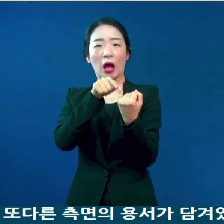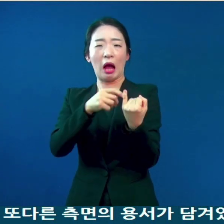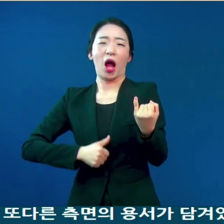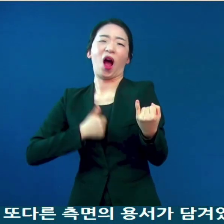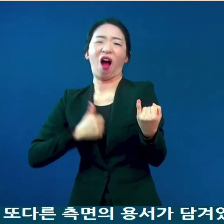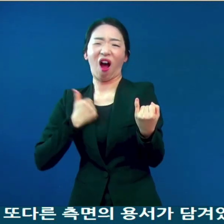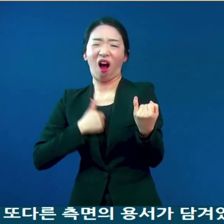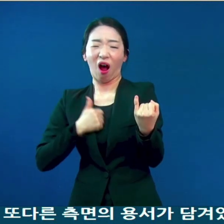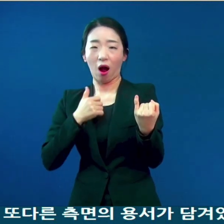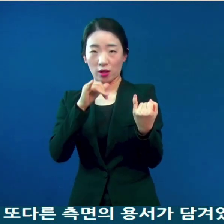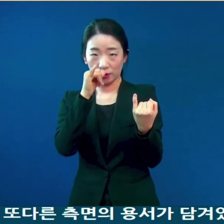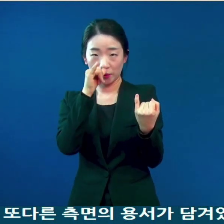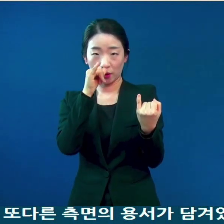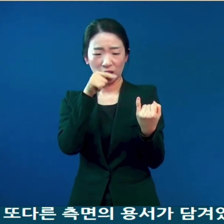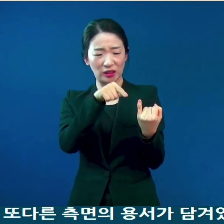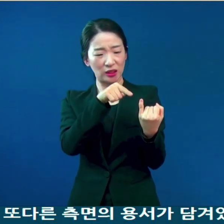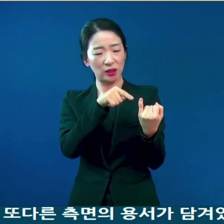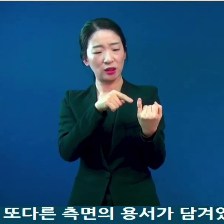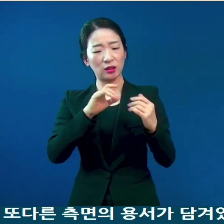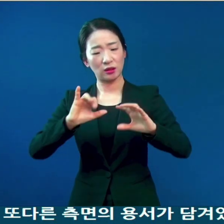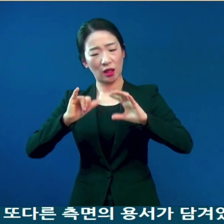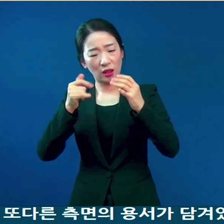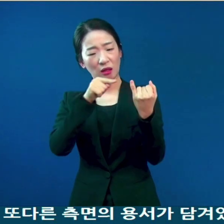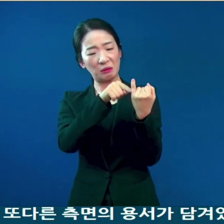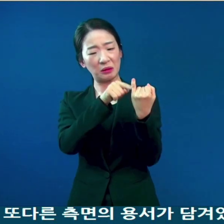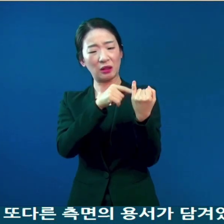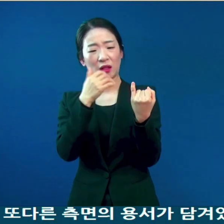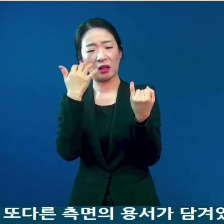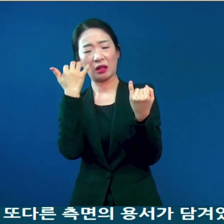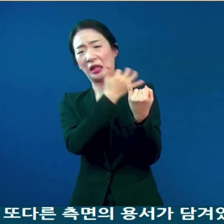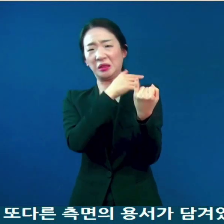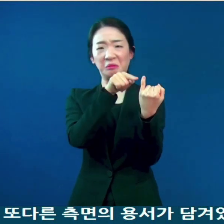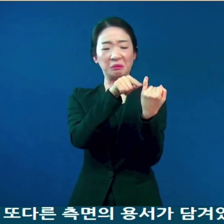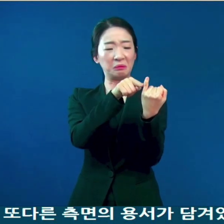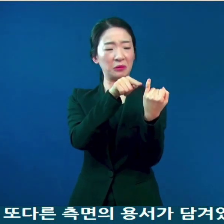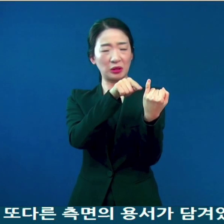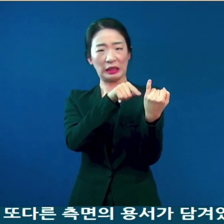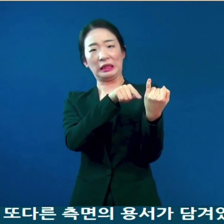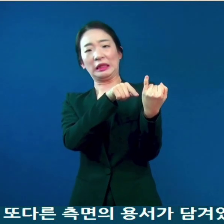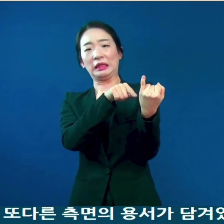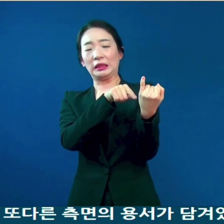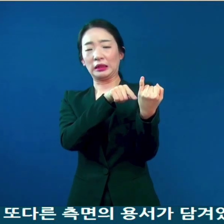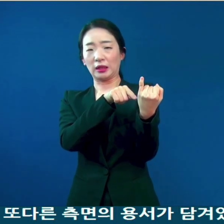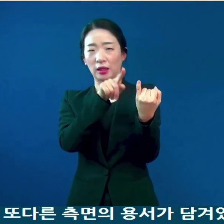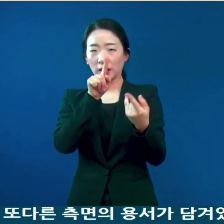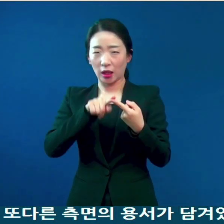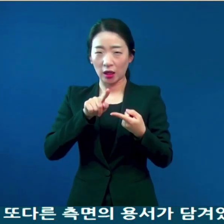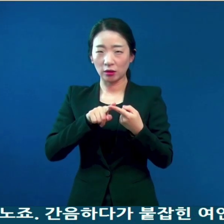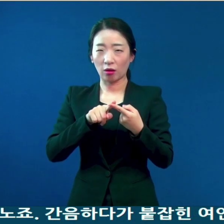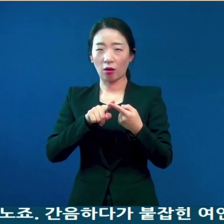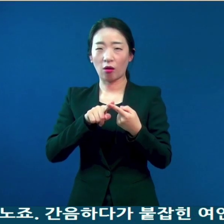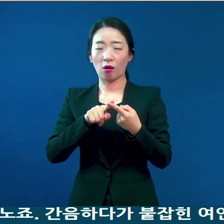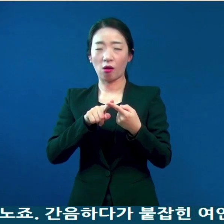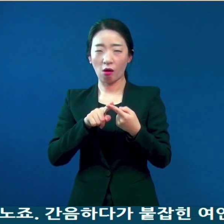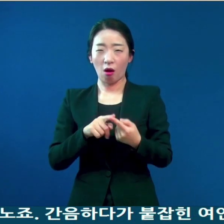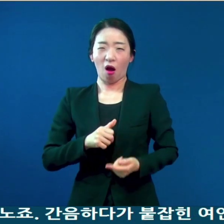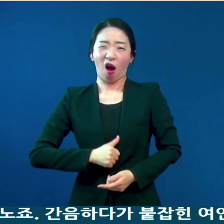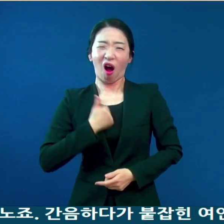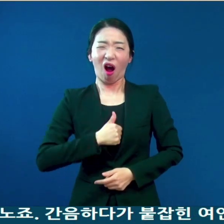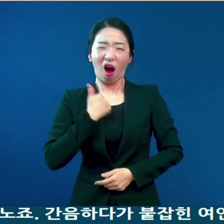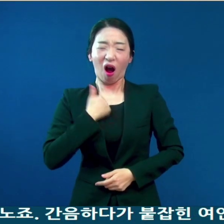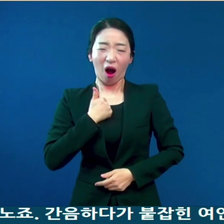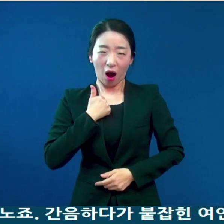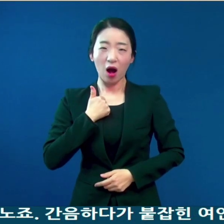안에, 이 세상 안에 저런 좋지 않은 사람이 있을 수 있을까 하고 공공의 분노를 느끼는